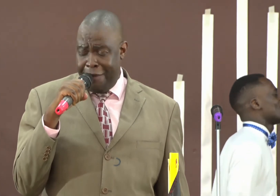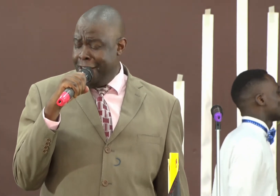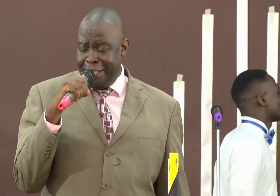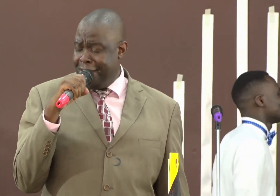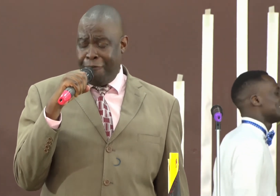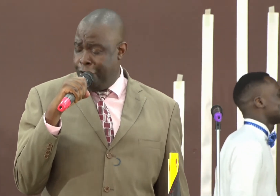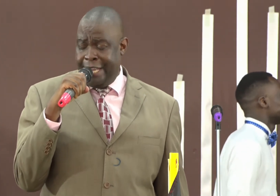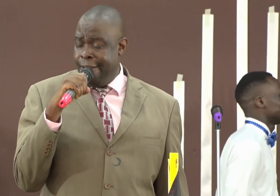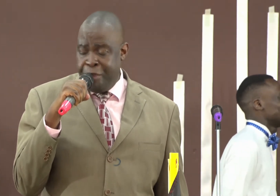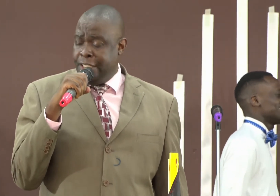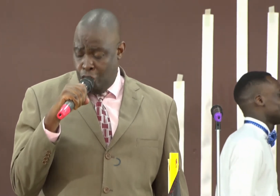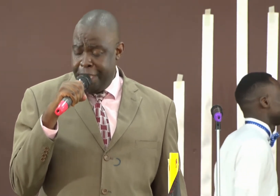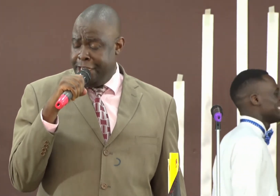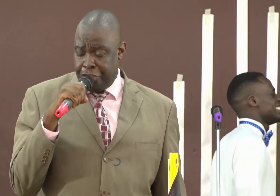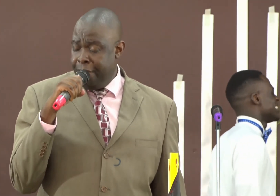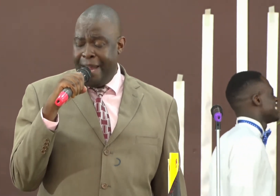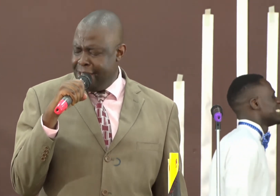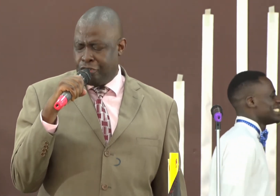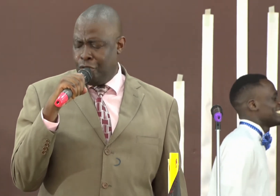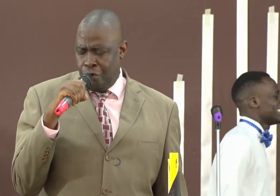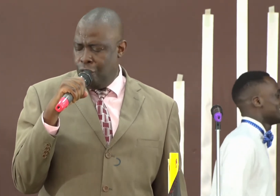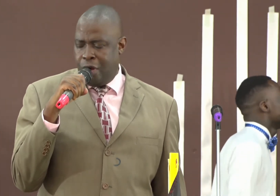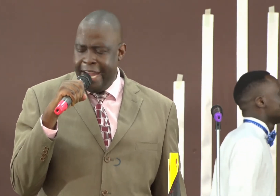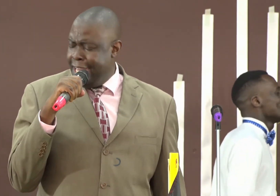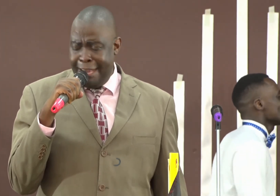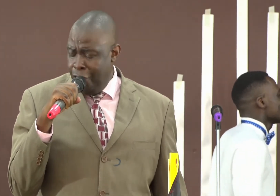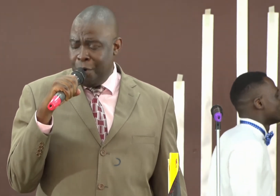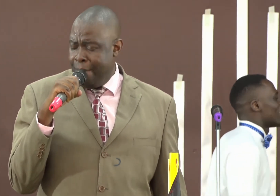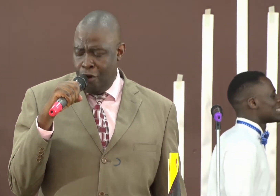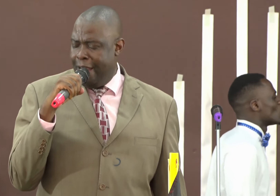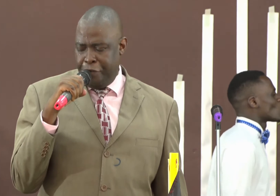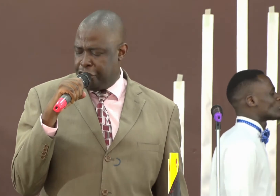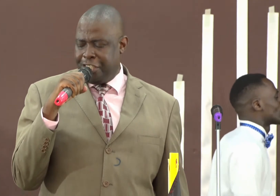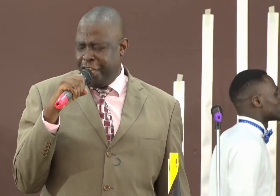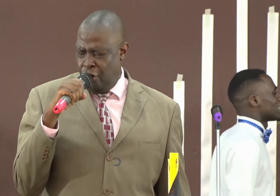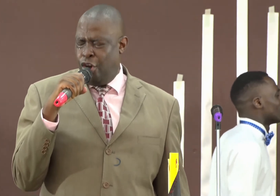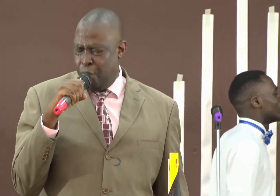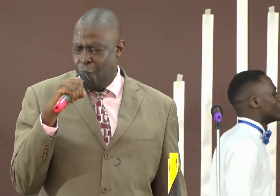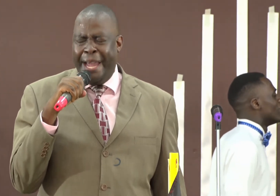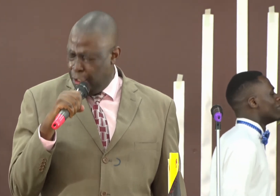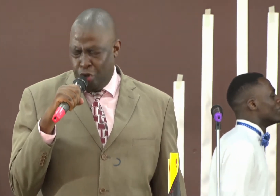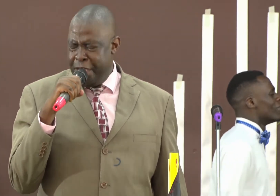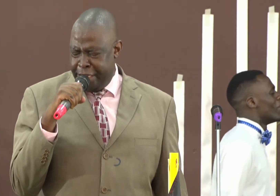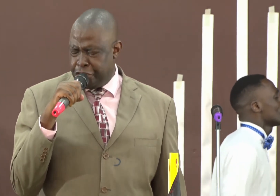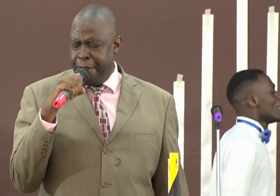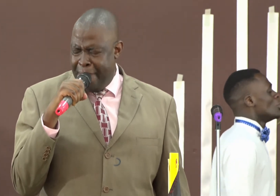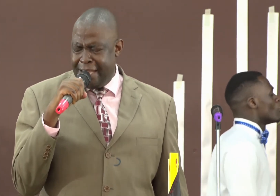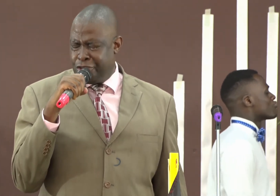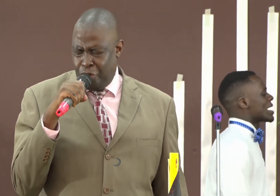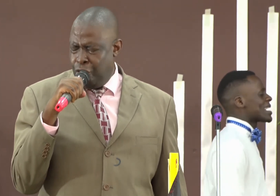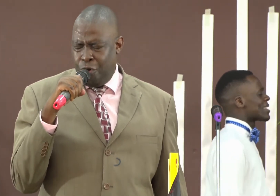Evie afamedeza fe Tuvirese masoko Evie obulamo wafe Sechinomo